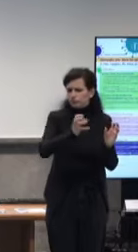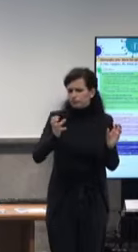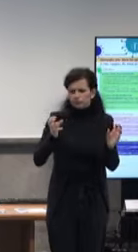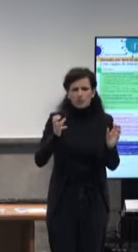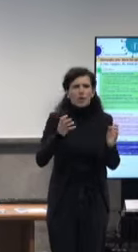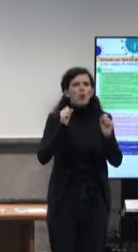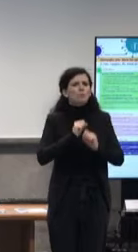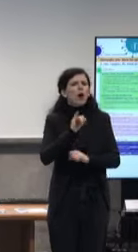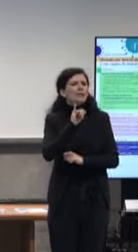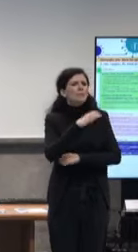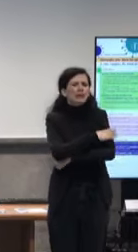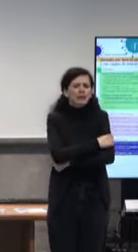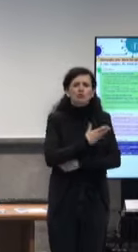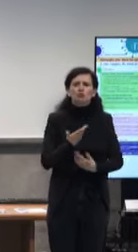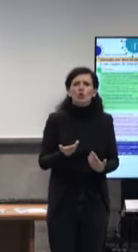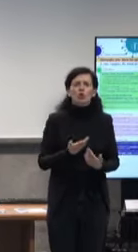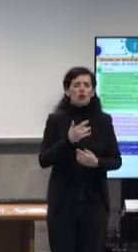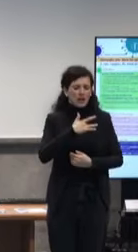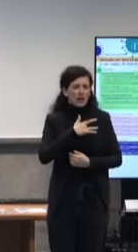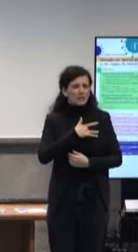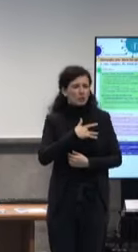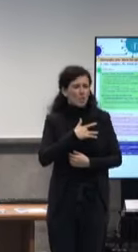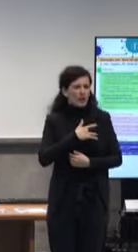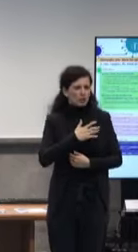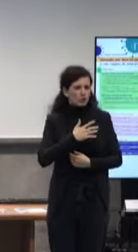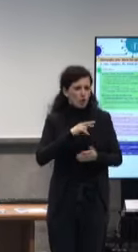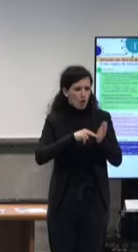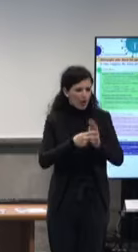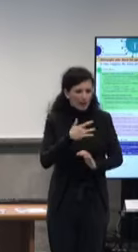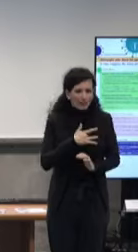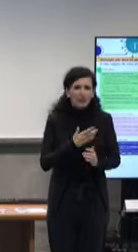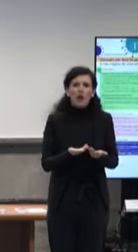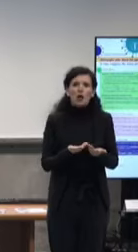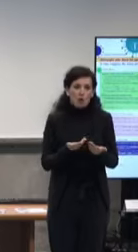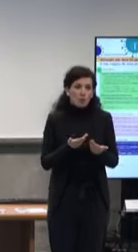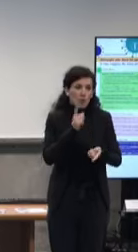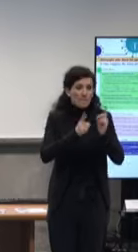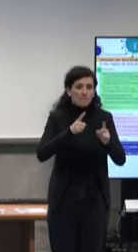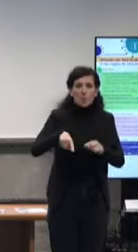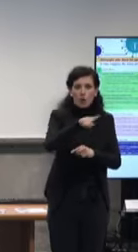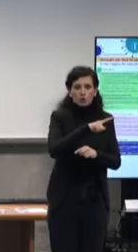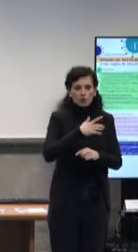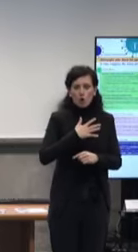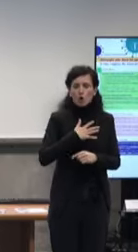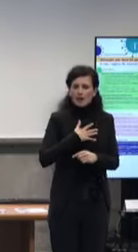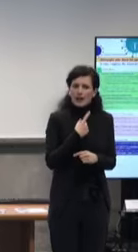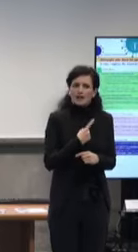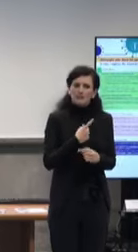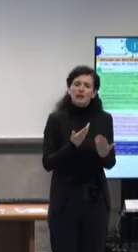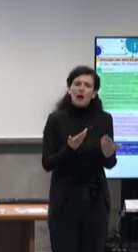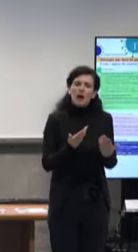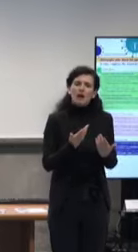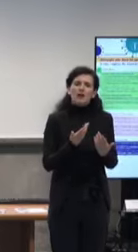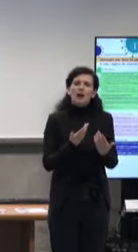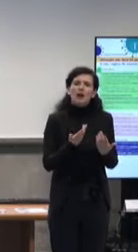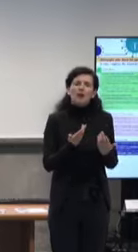esempio l'ipertensione o scompensi cardiaci che rende una popolazione molto elevata abbiamo veramente